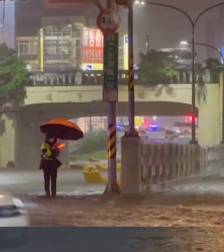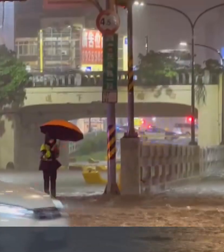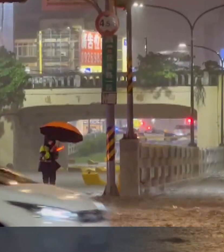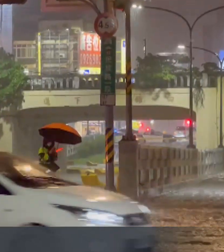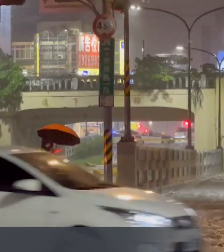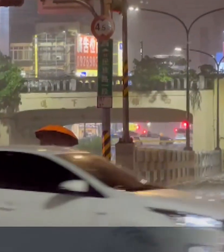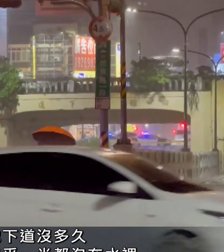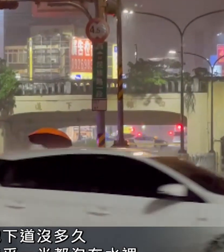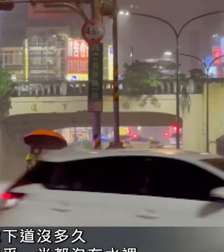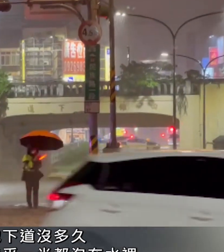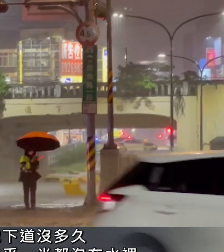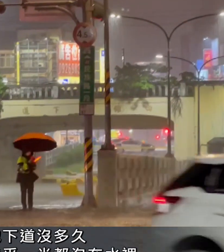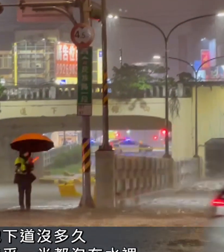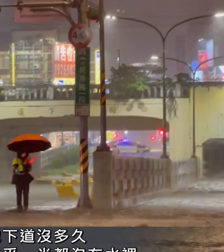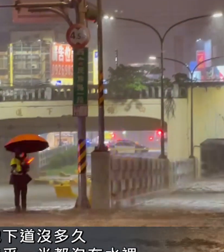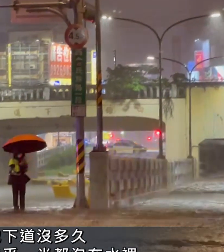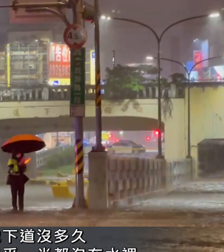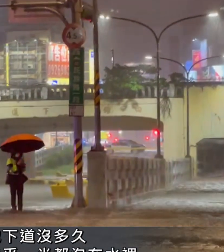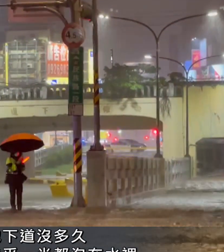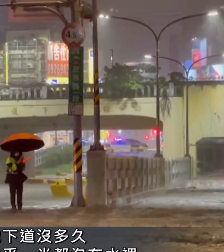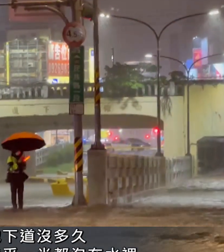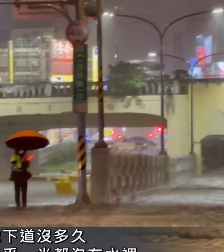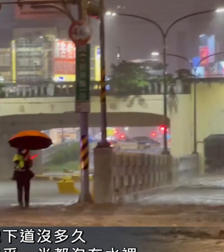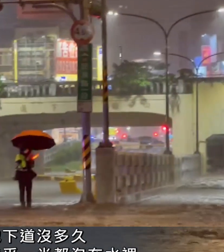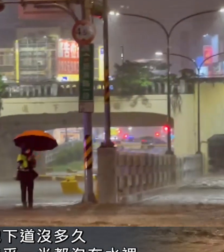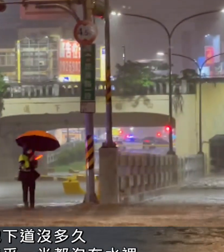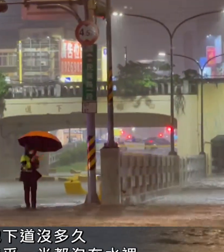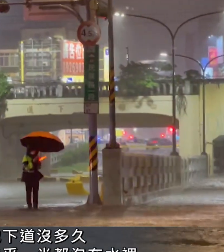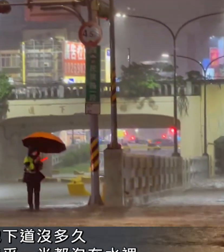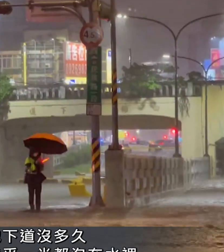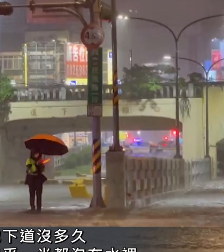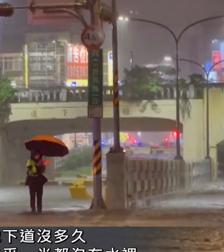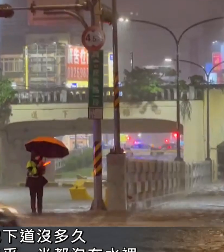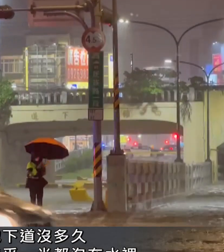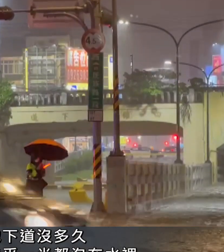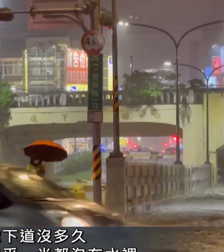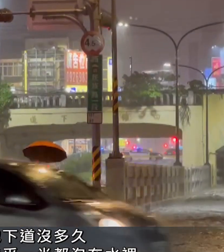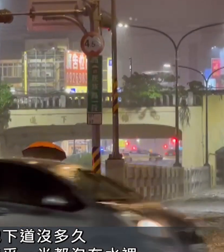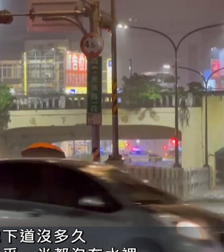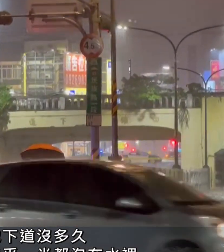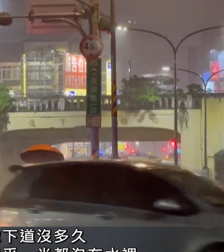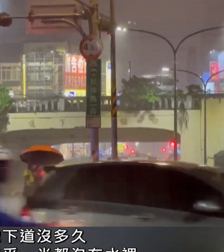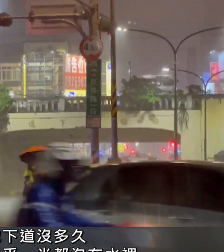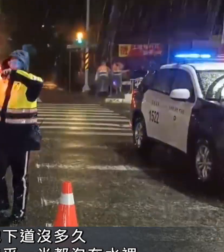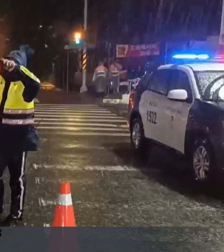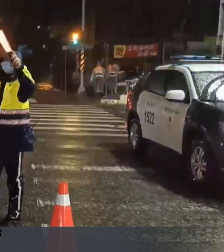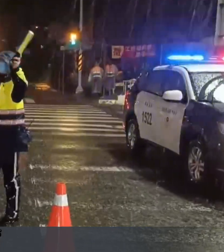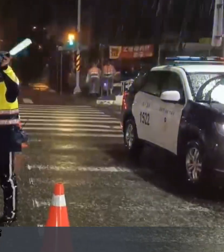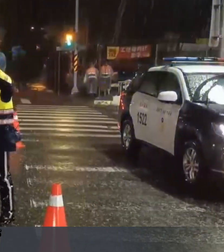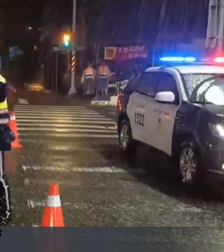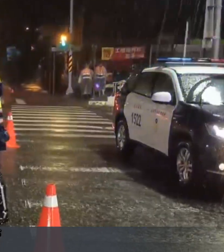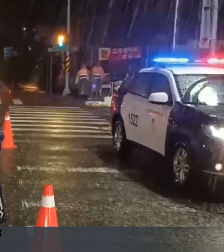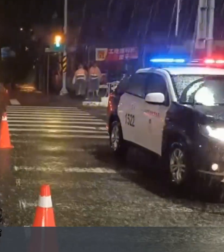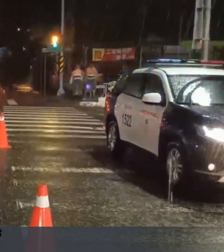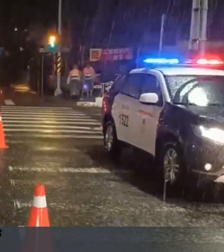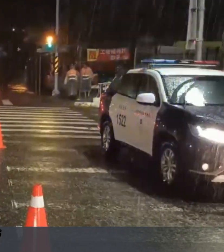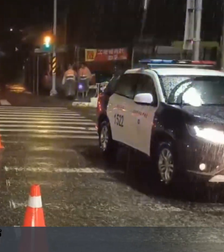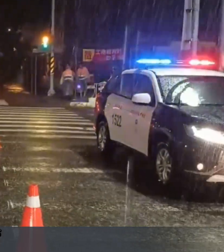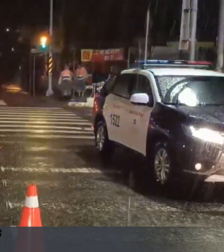大雨一直下，小东地下道没多久就变成了一条河道，几乎一半都泡在水里，警方赶紧到场交管。入夜之